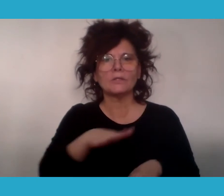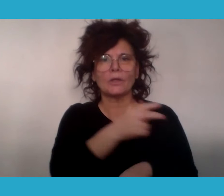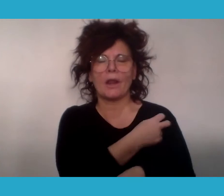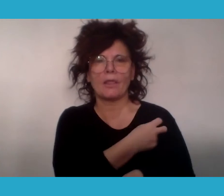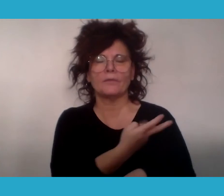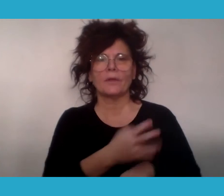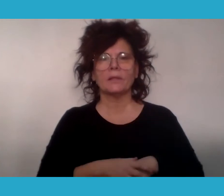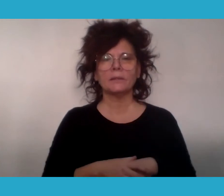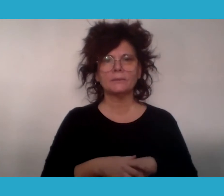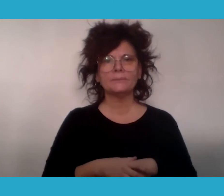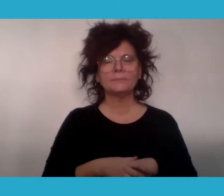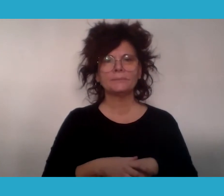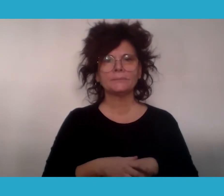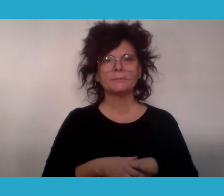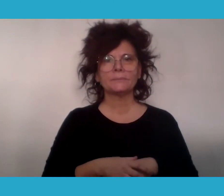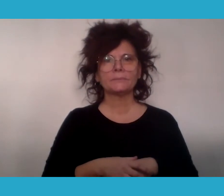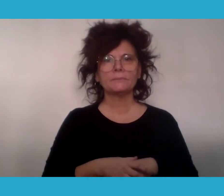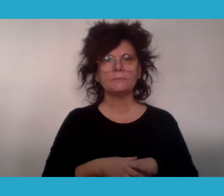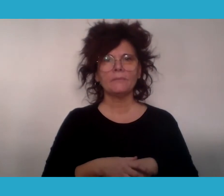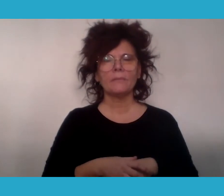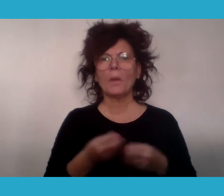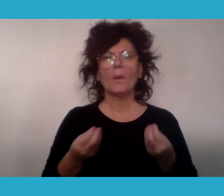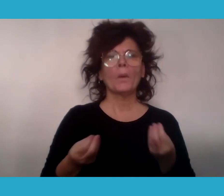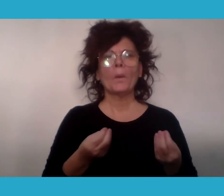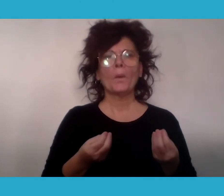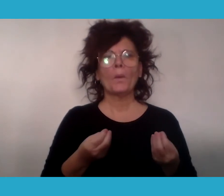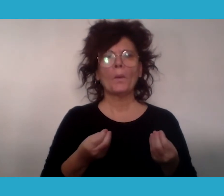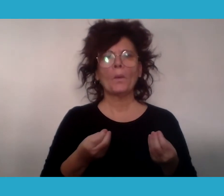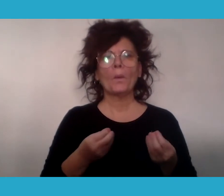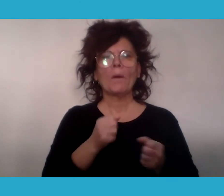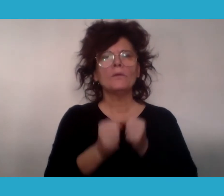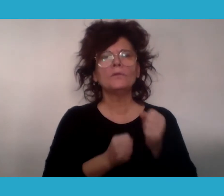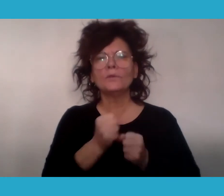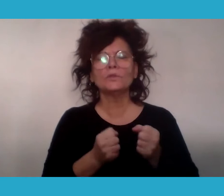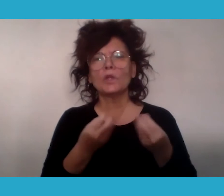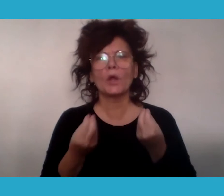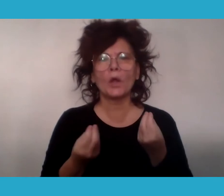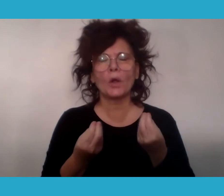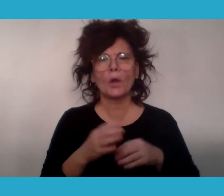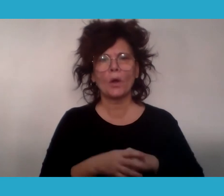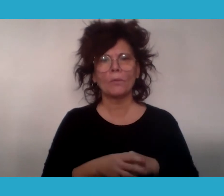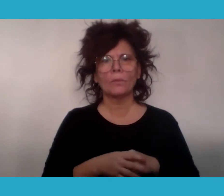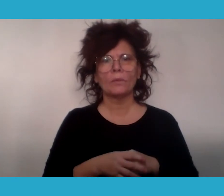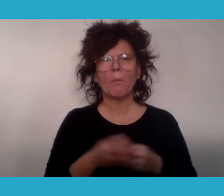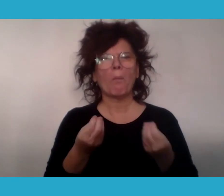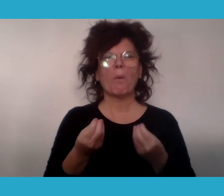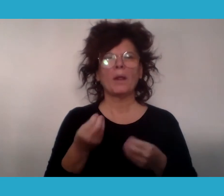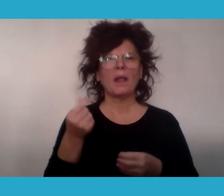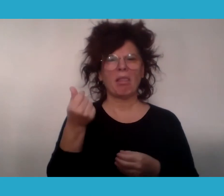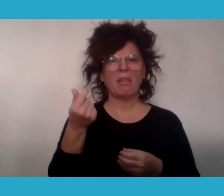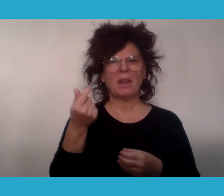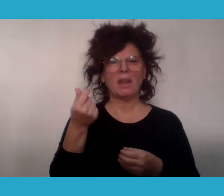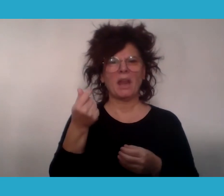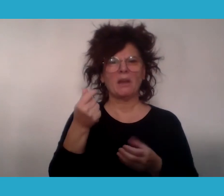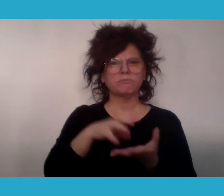gente presentados hasta la fecha, qué funciones tienen y cuál es su postura, por qué consideran gastar ese dinero en